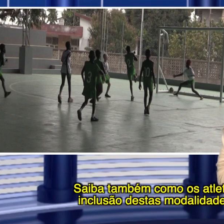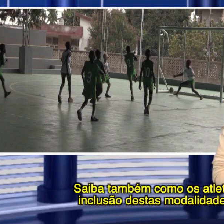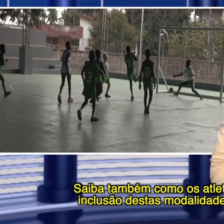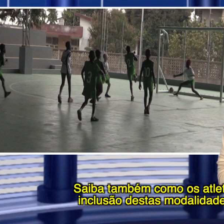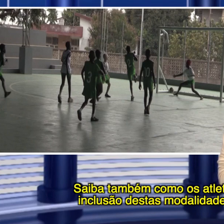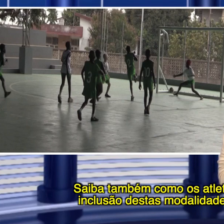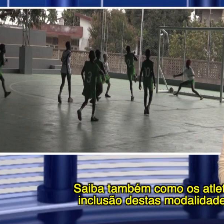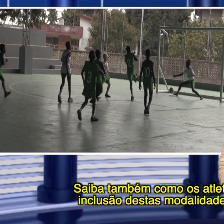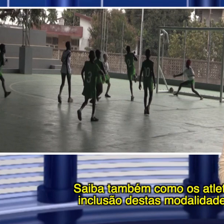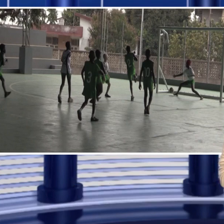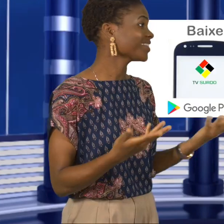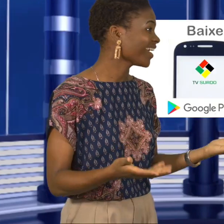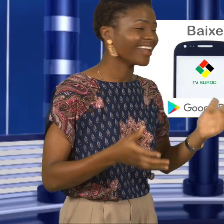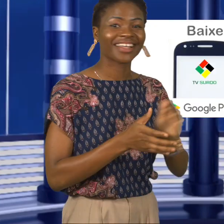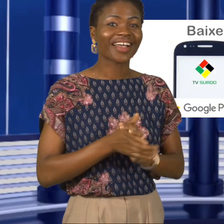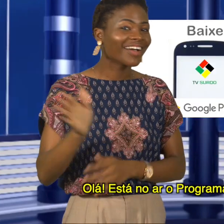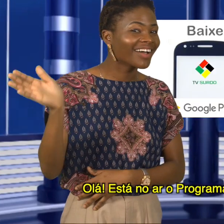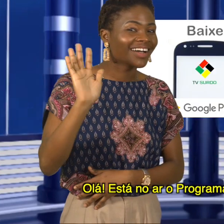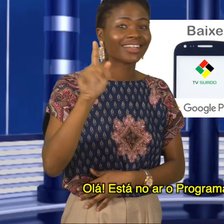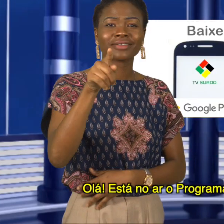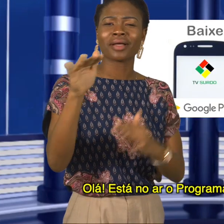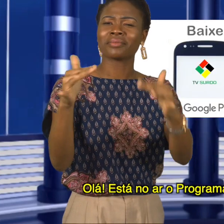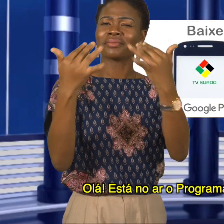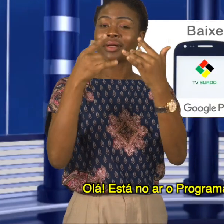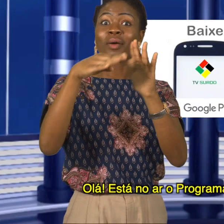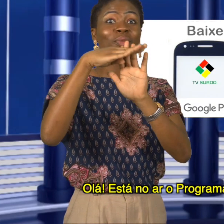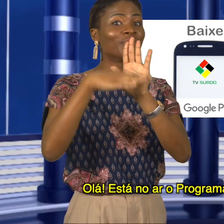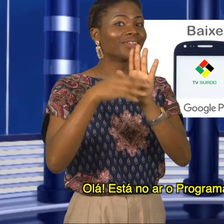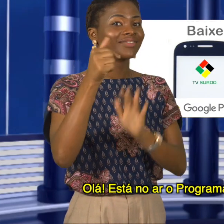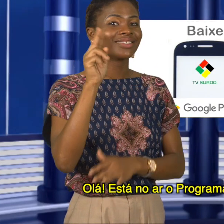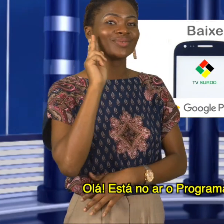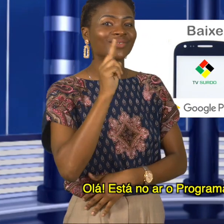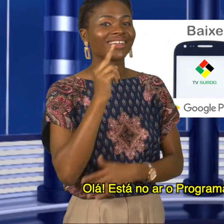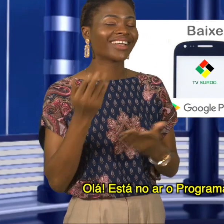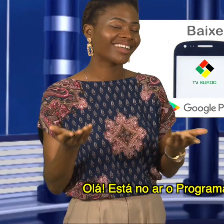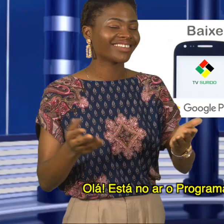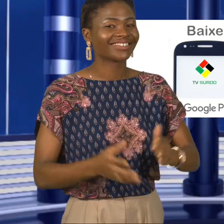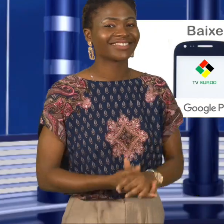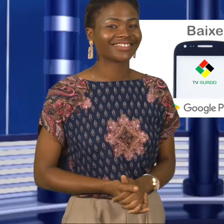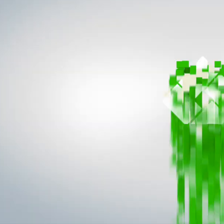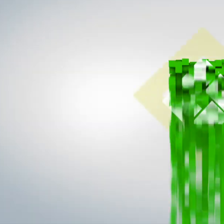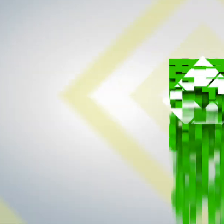destas modalidades neste evento. Olá! Está no ar o programa da TV Surdo.